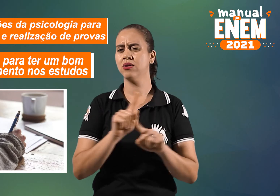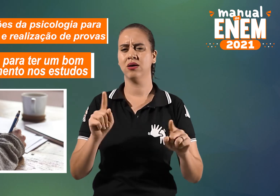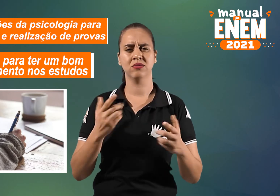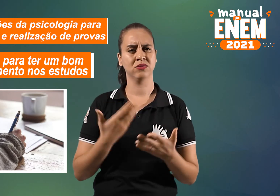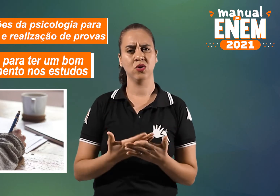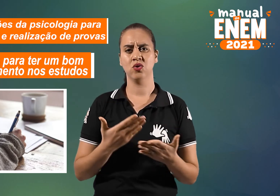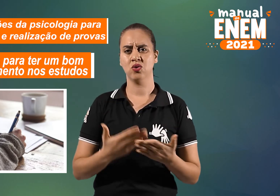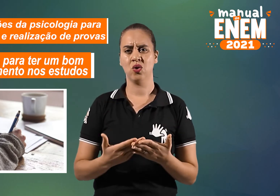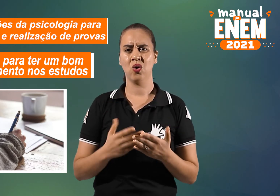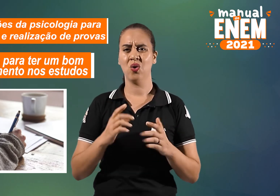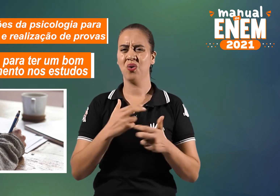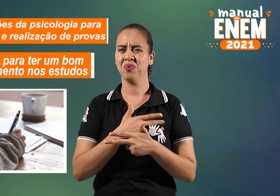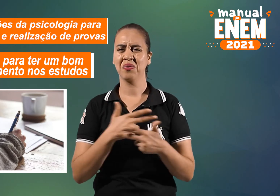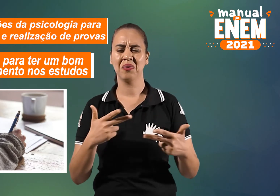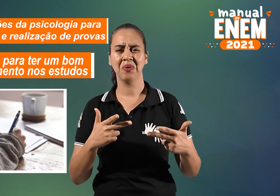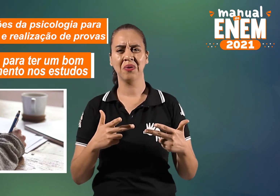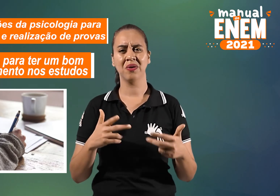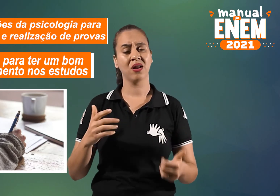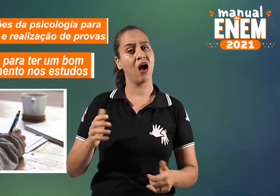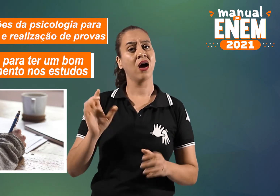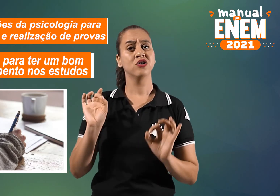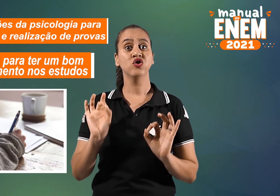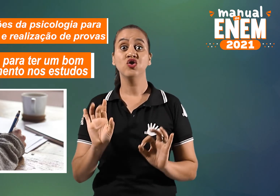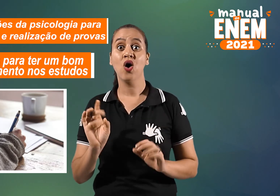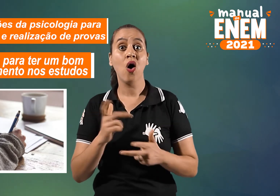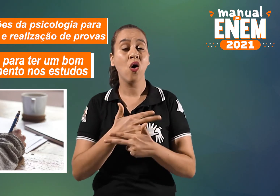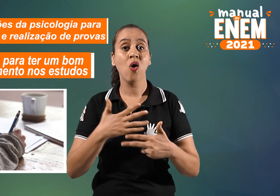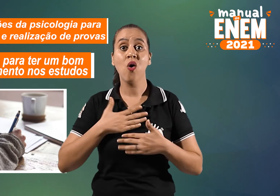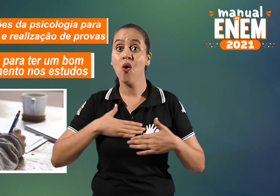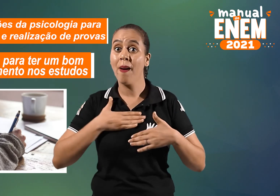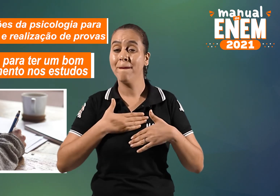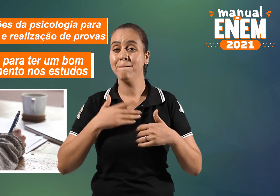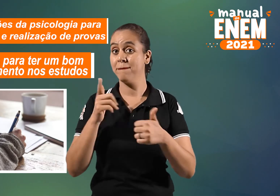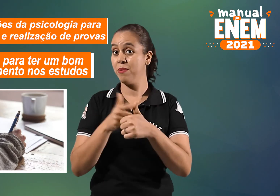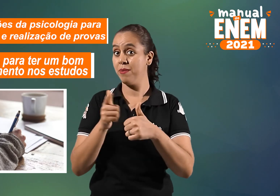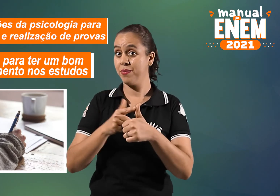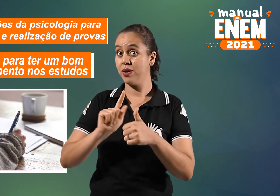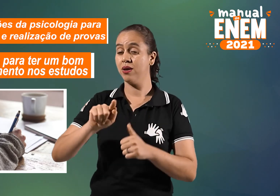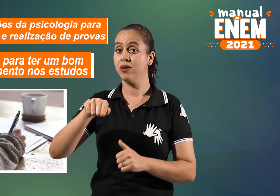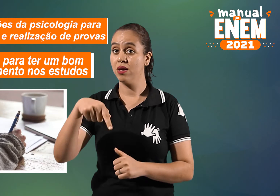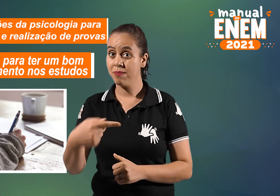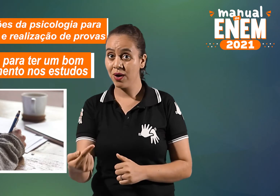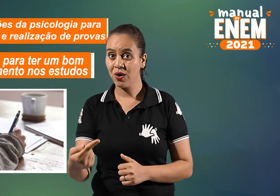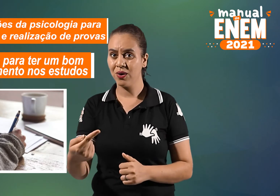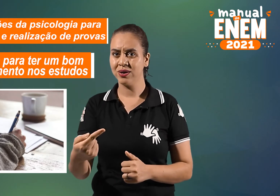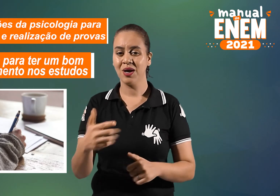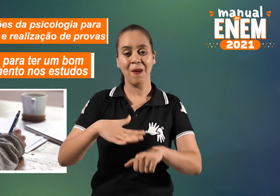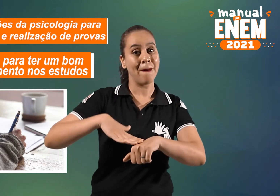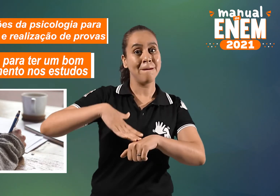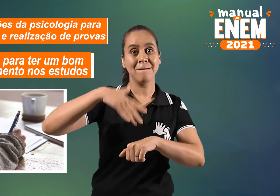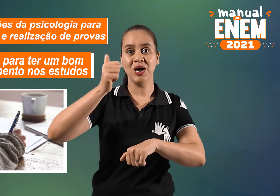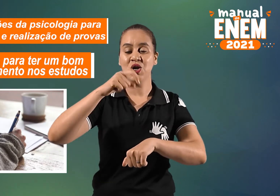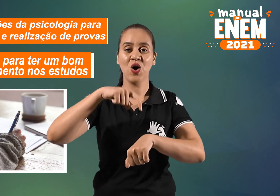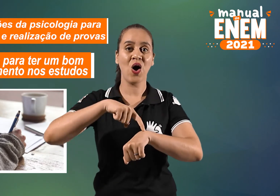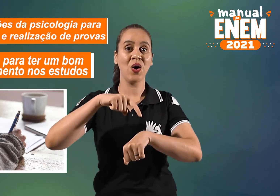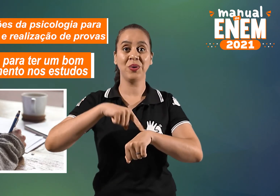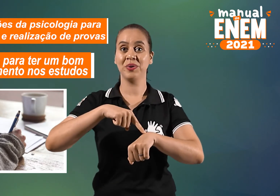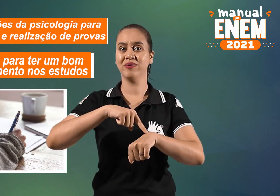não estude a sua matéria preferida, primeiramente, pois quando você gasta suas melhores horas